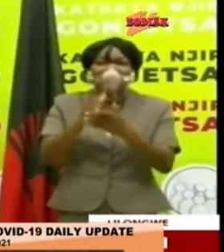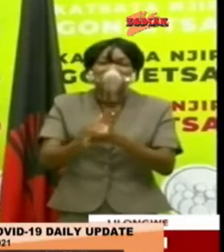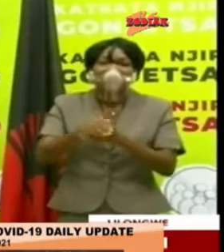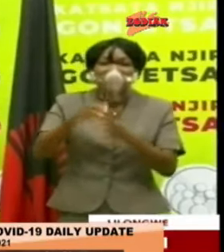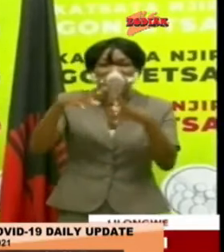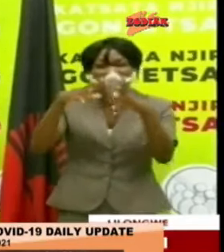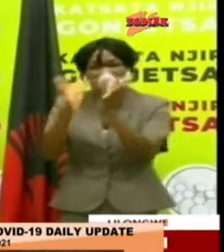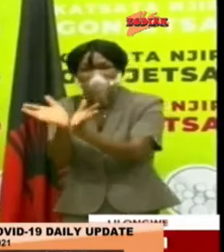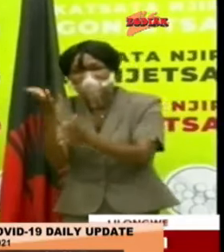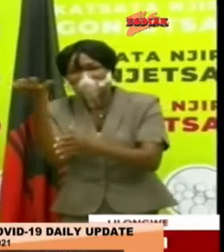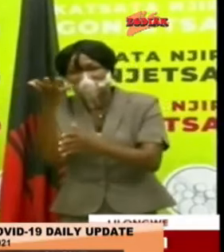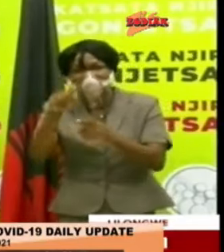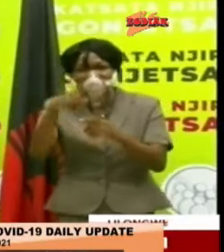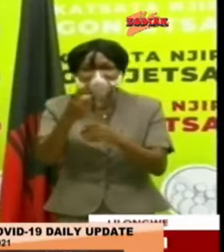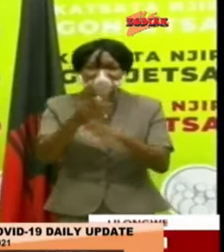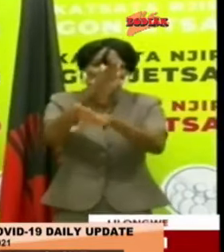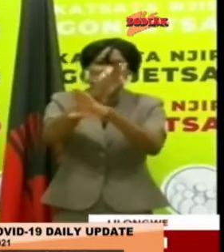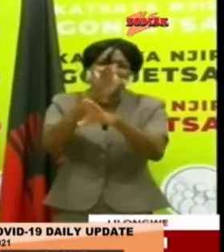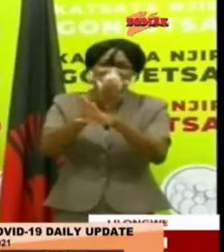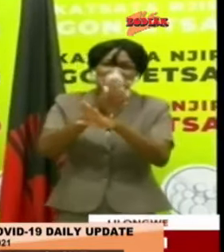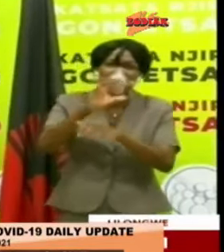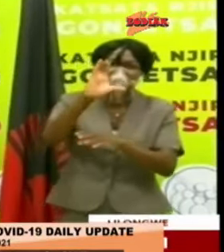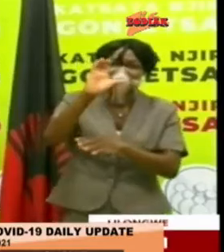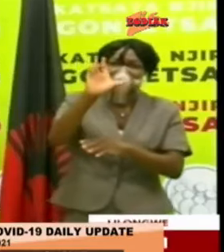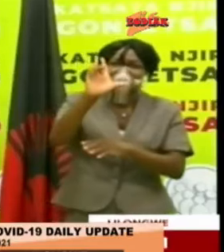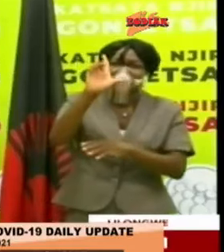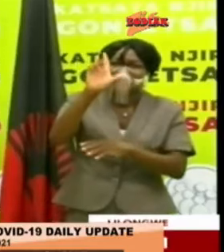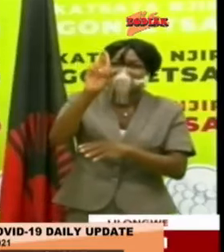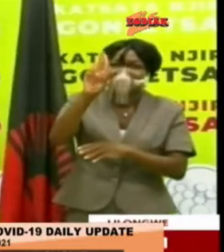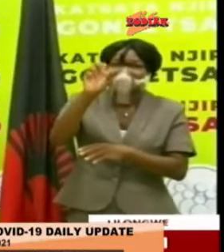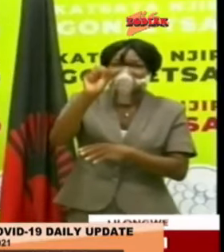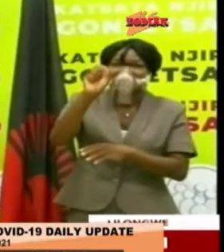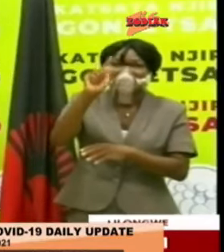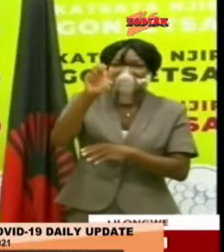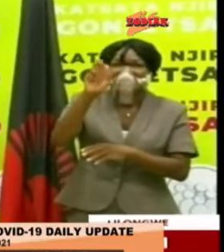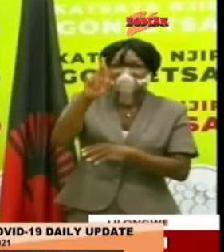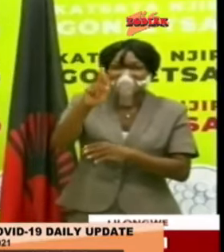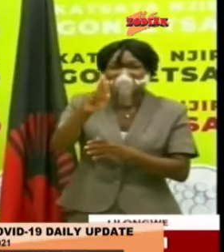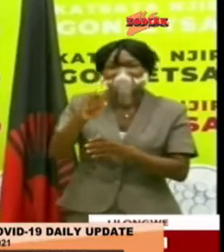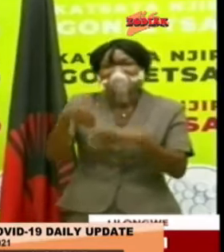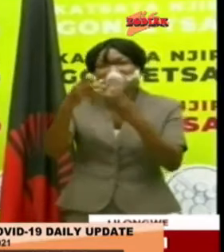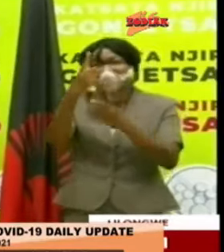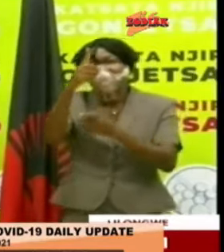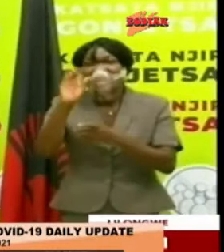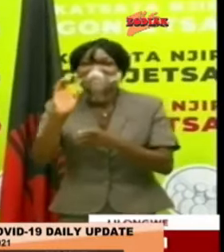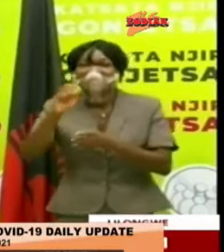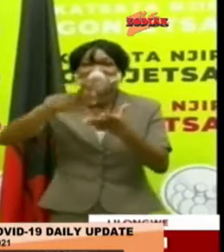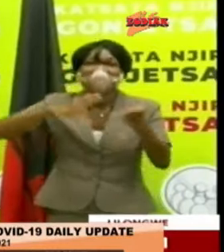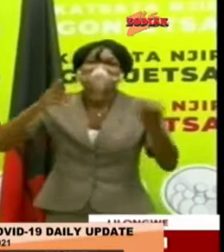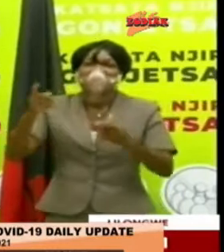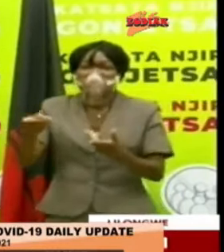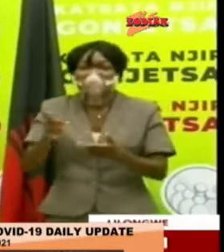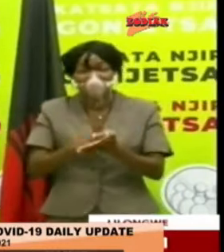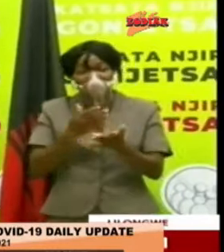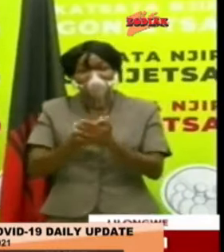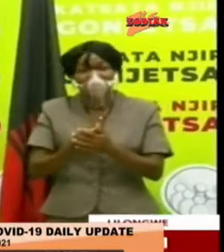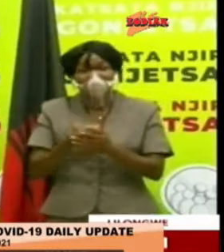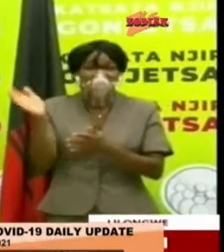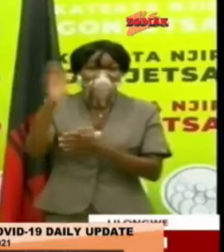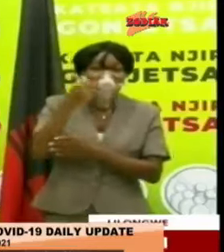100 million iyi ndiyothandizira chifukwa ndi mulili umenewu kumachitikanso nkhanza kwambiri makamaka kwa